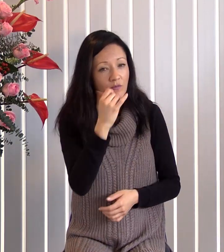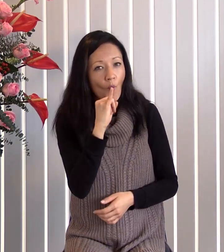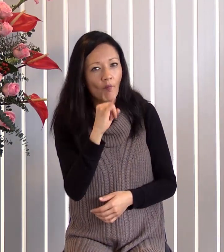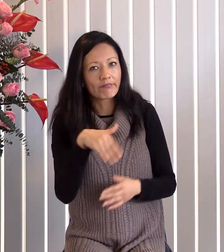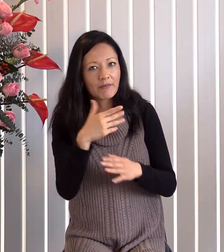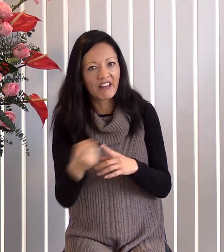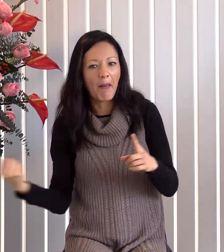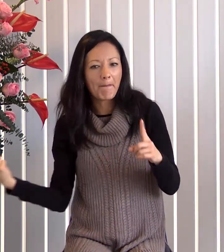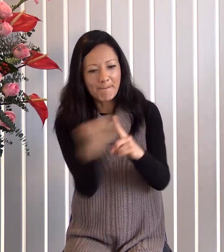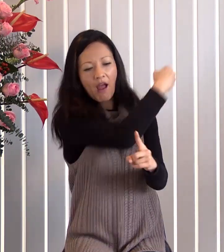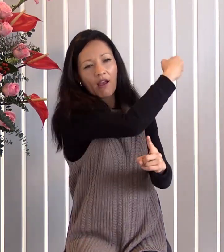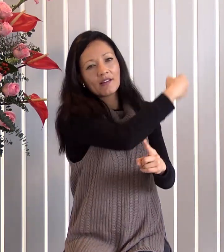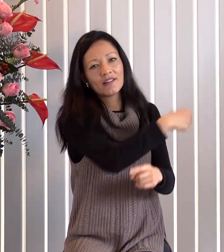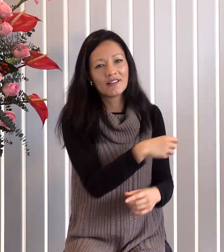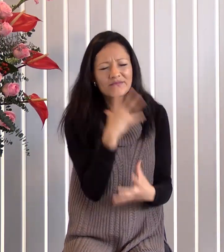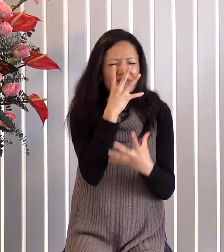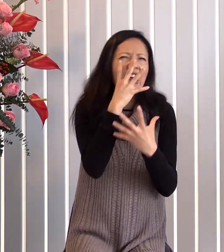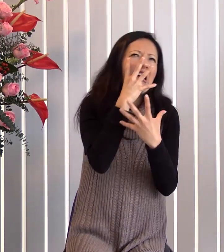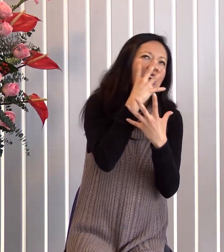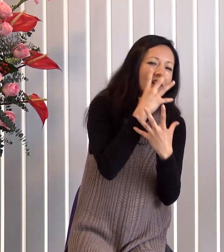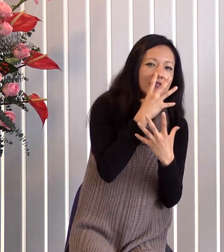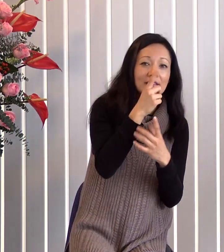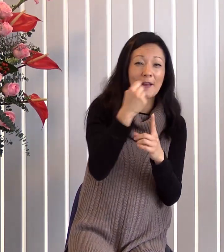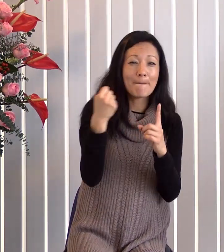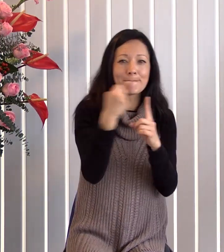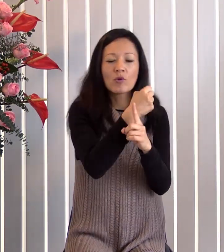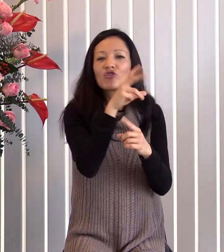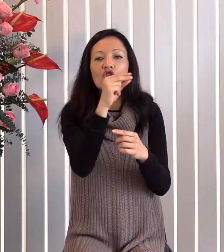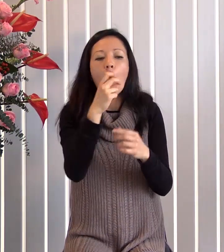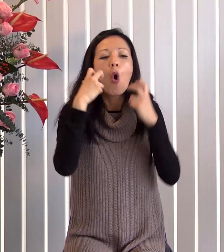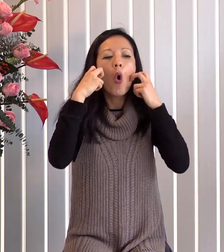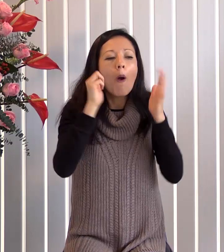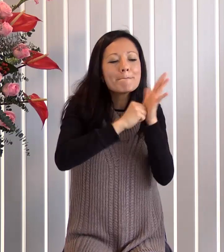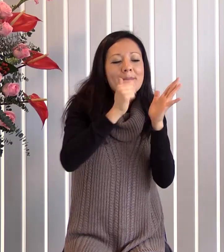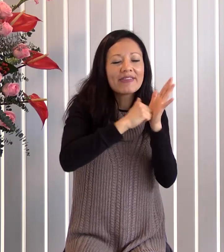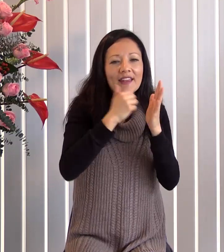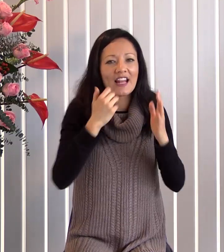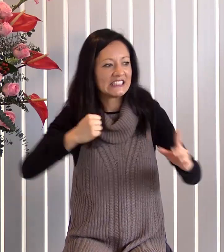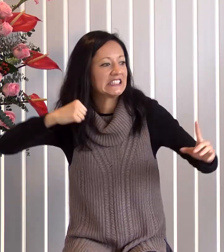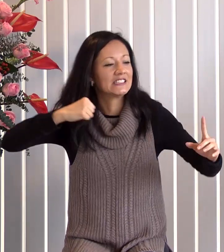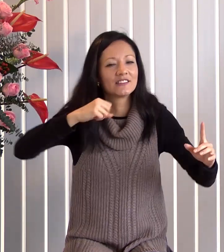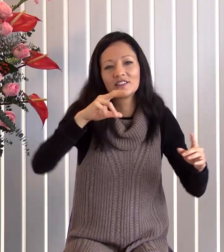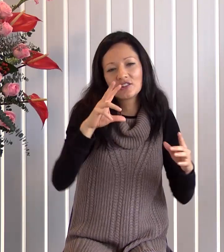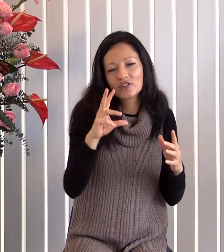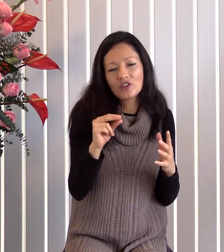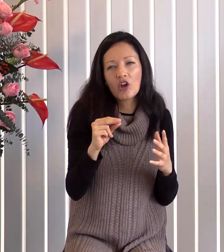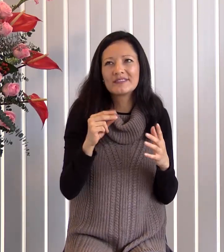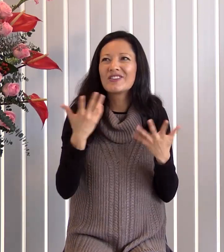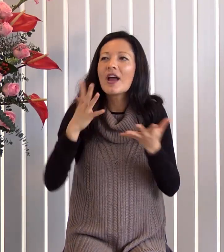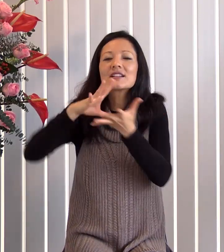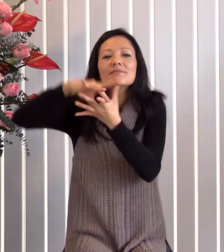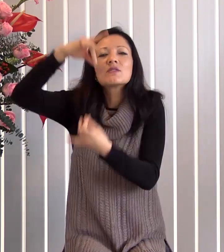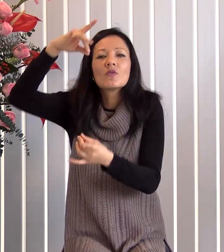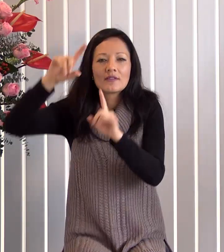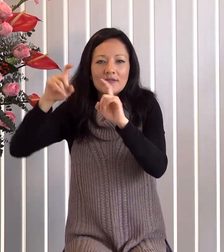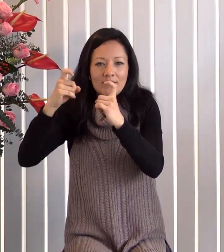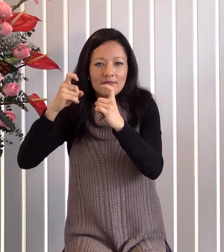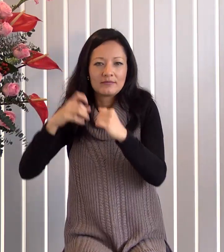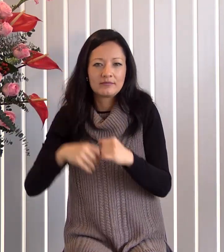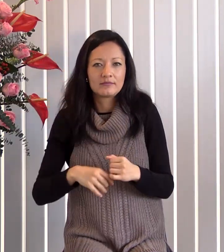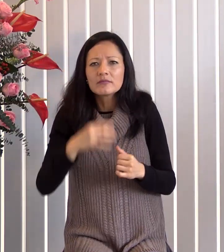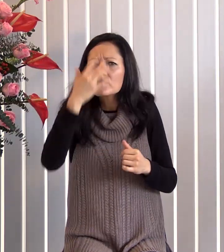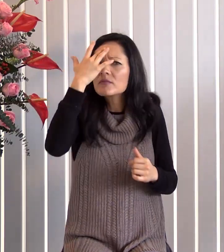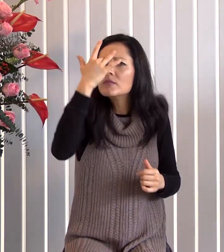su puño en el hocico, viejo. Pero el puño del hocico no es físico, bueno, a veces toca físico, pero no es físico. Es que